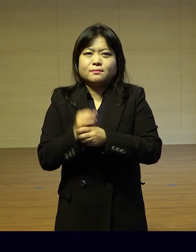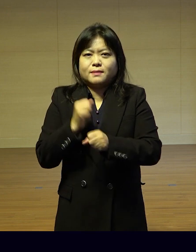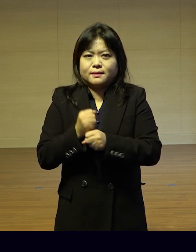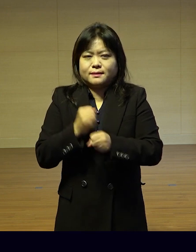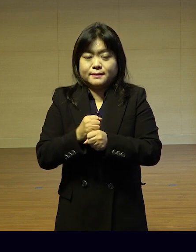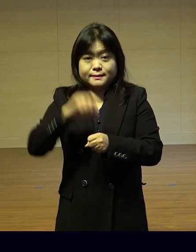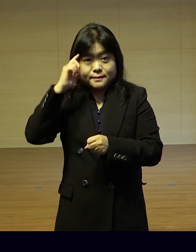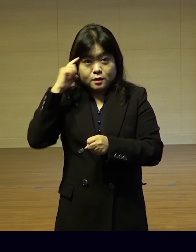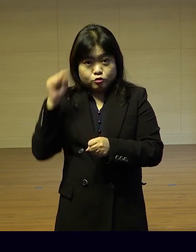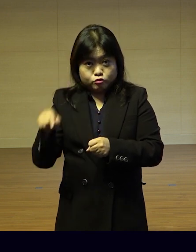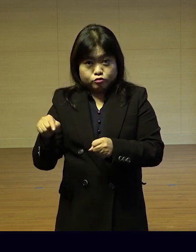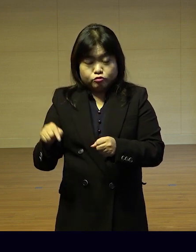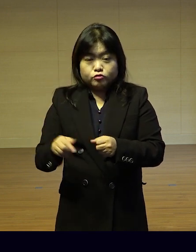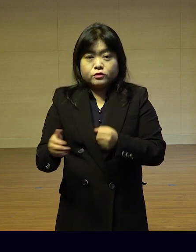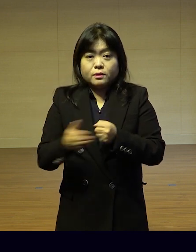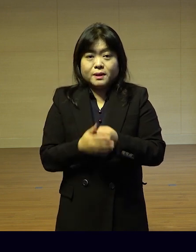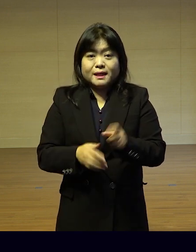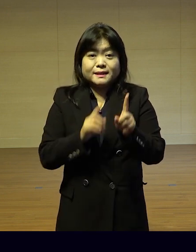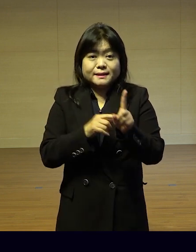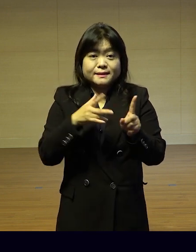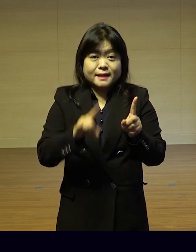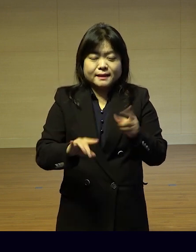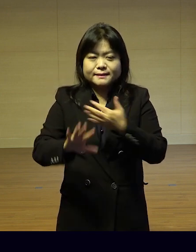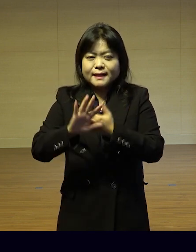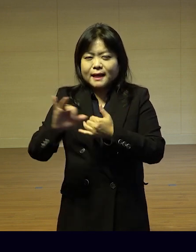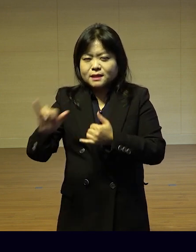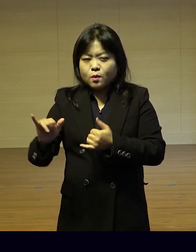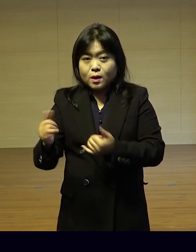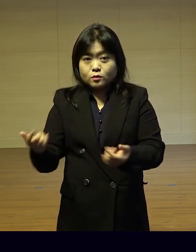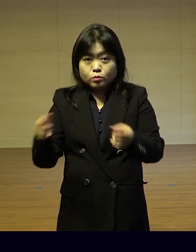사유는 일자는 타자와 더불어서